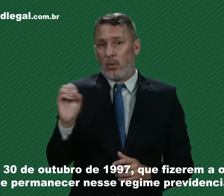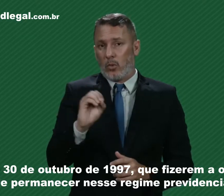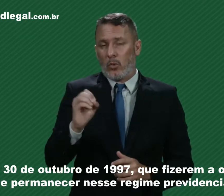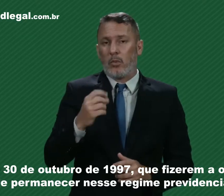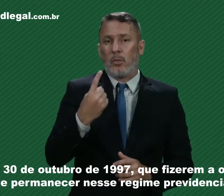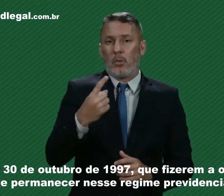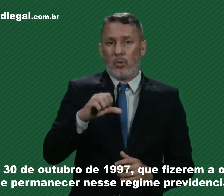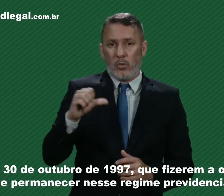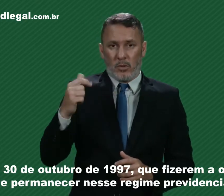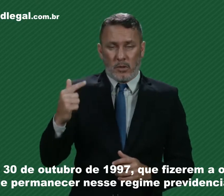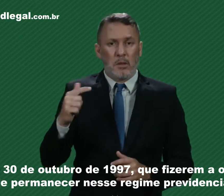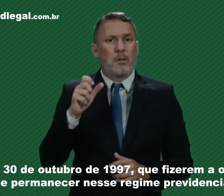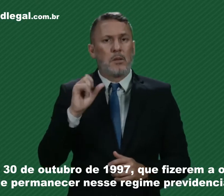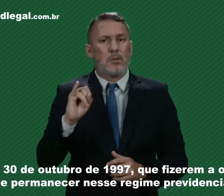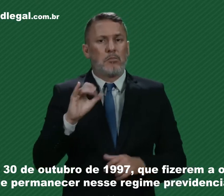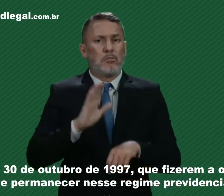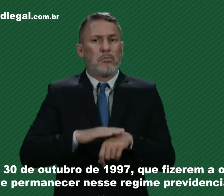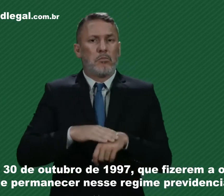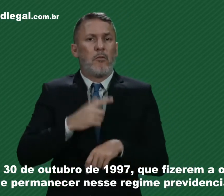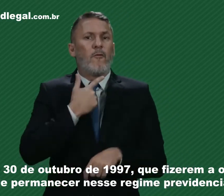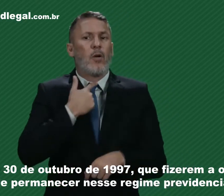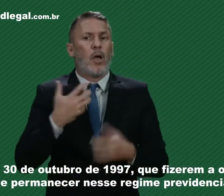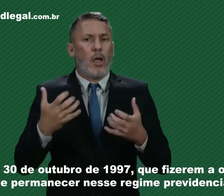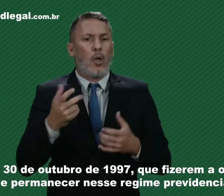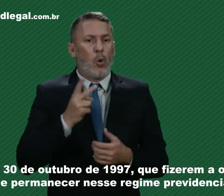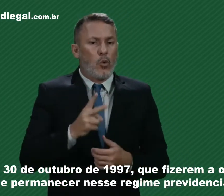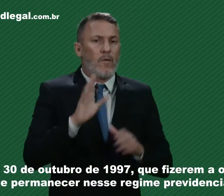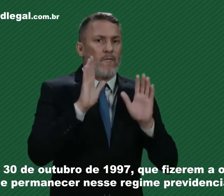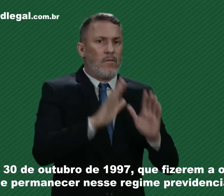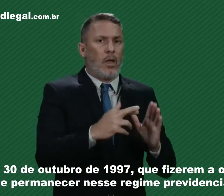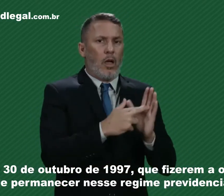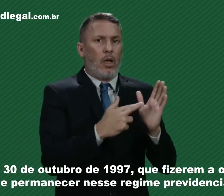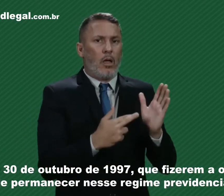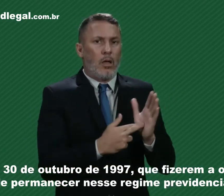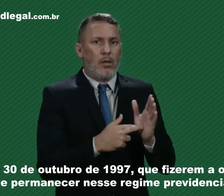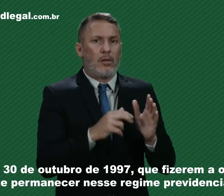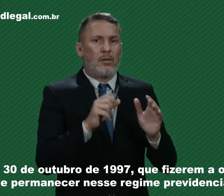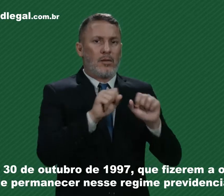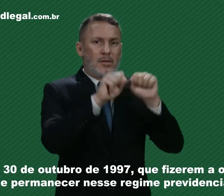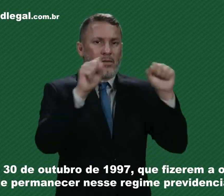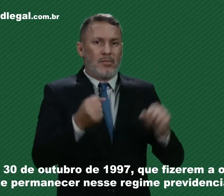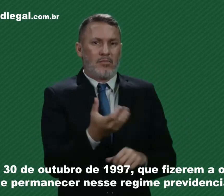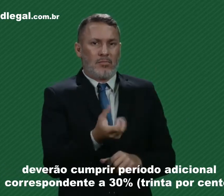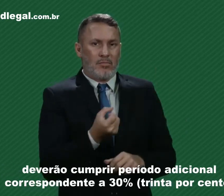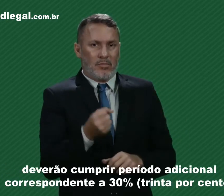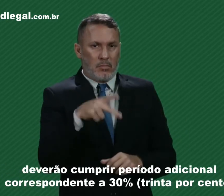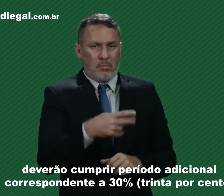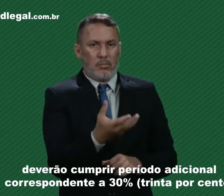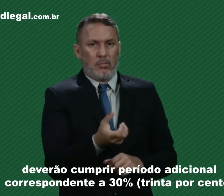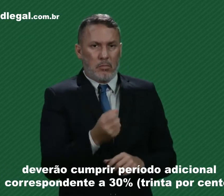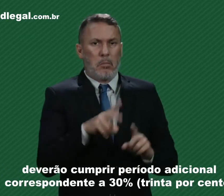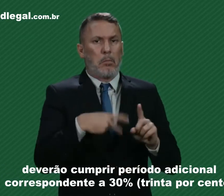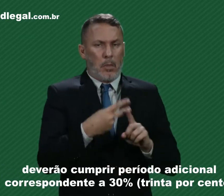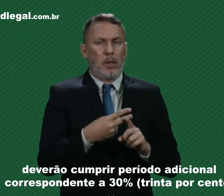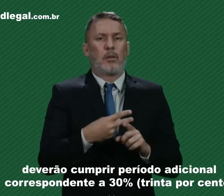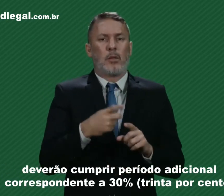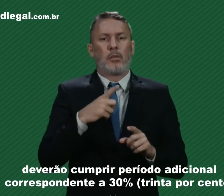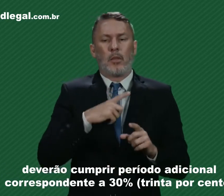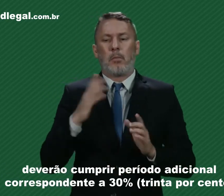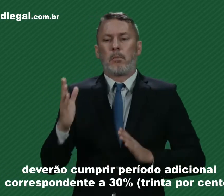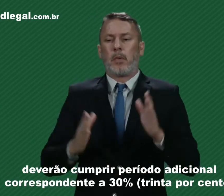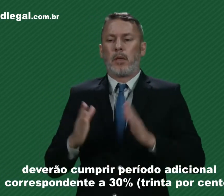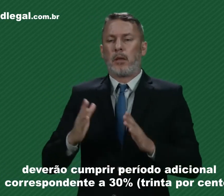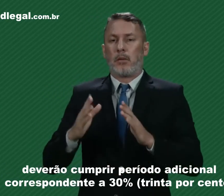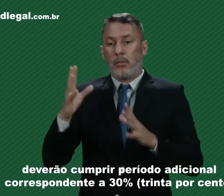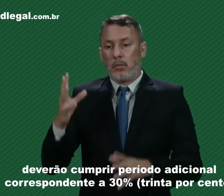de 1997, que fizerem a opção de permanecer nesse regime previdenciário, deverão cumprir período